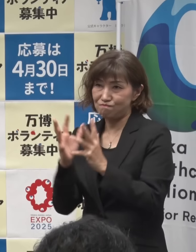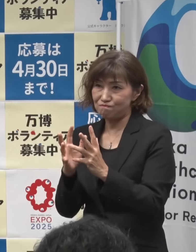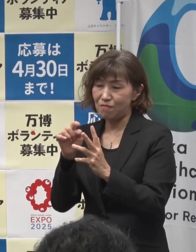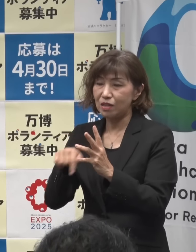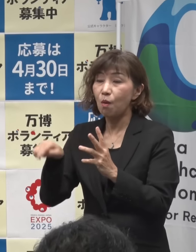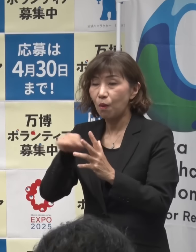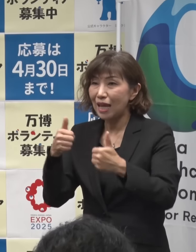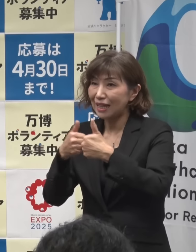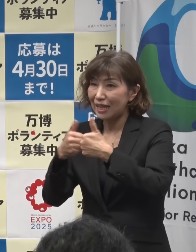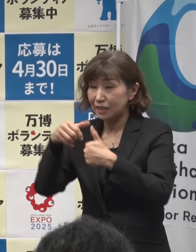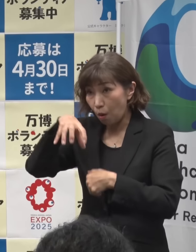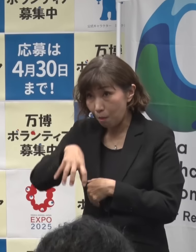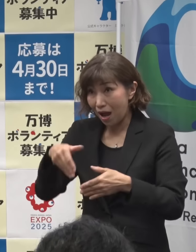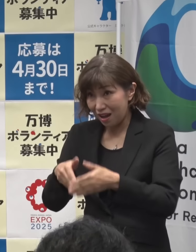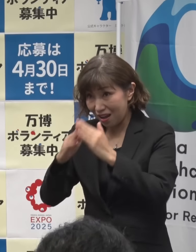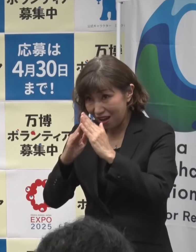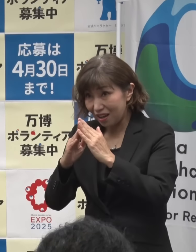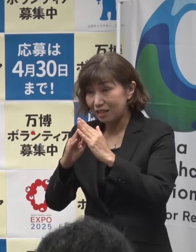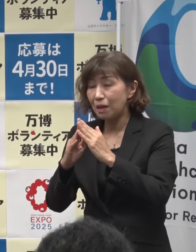ては